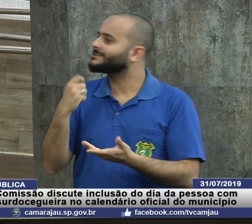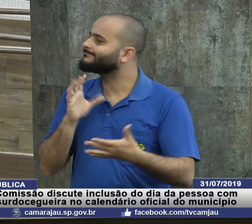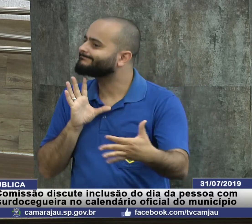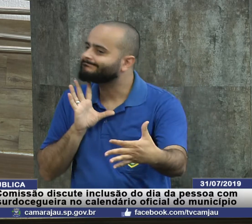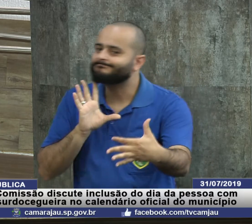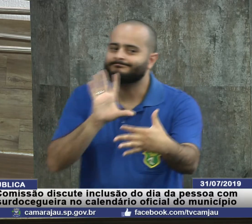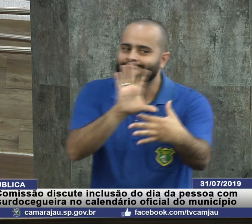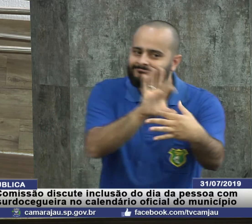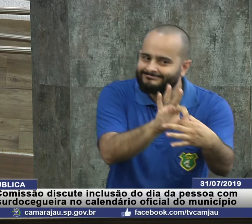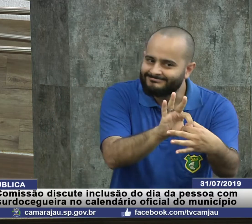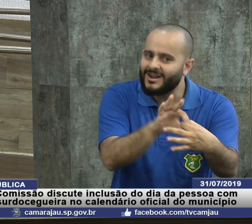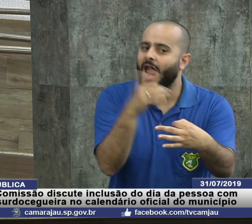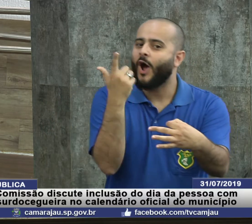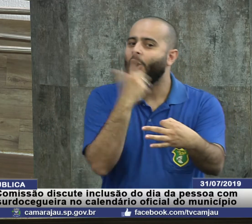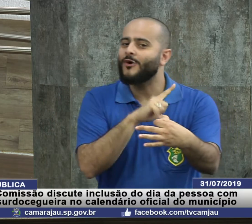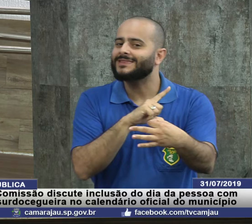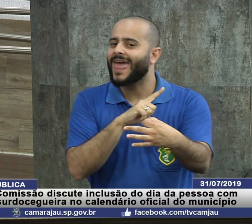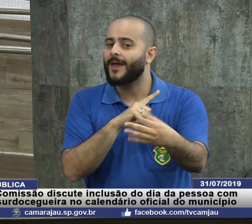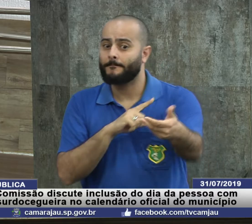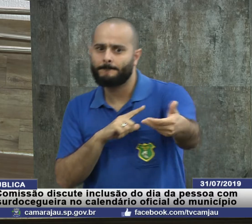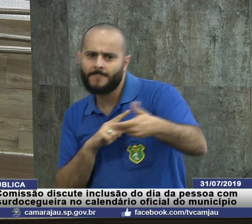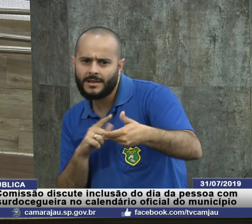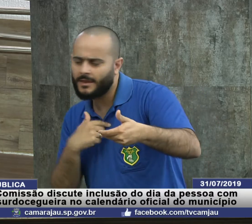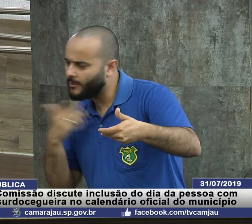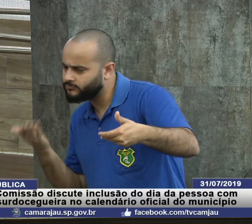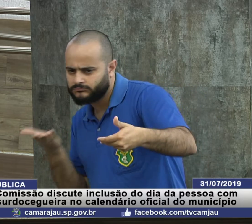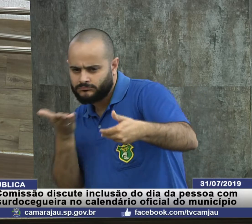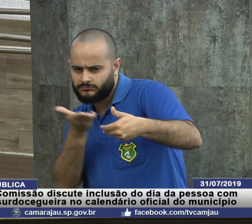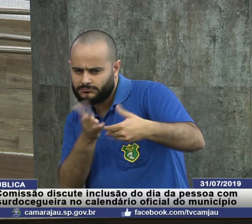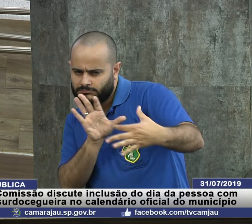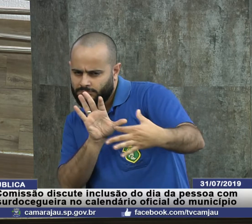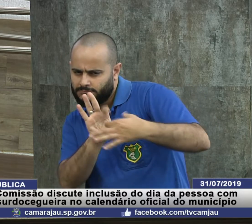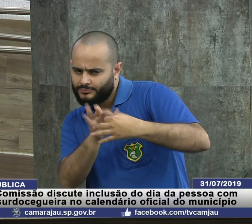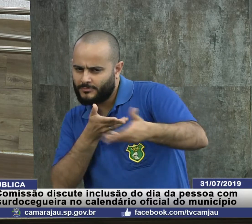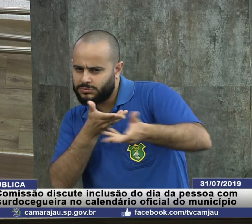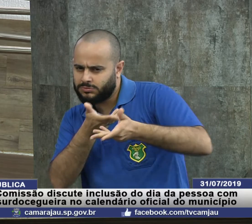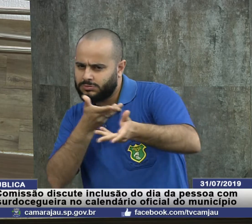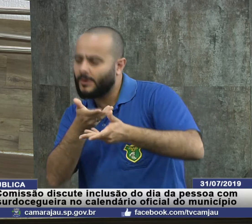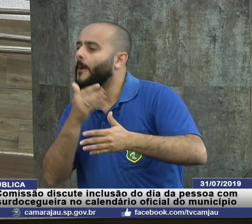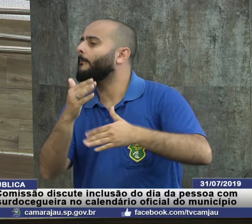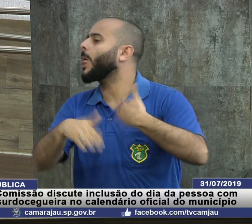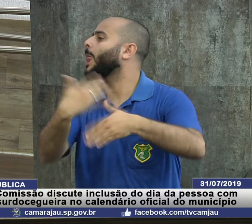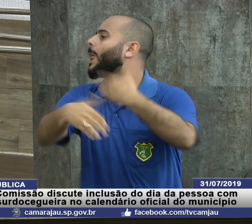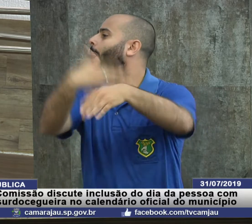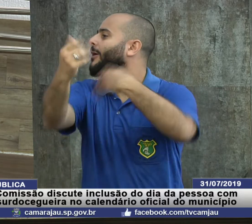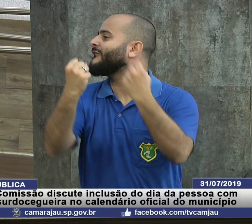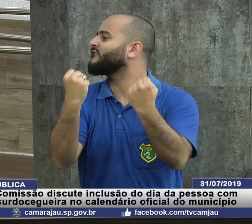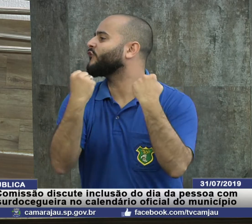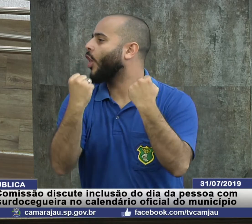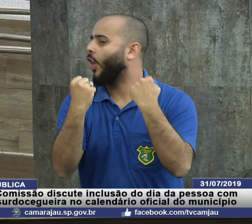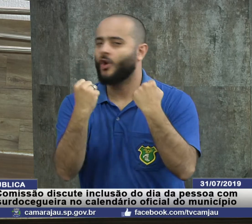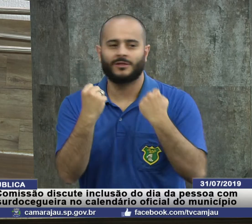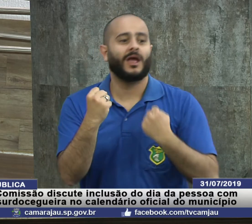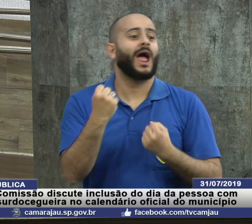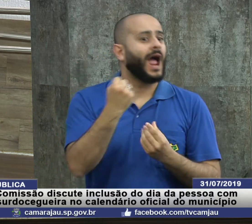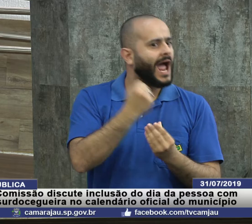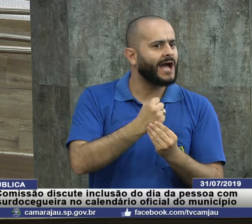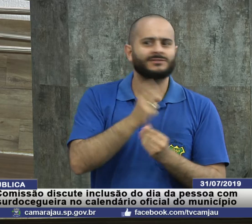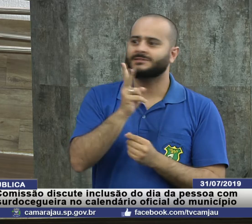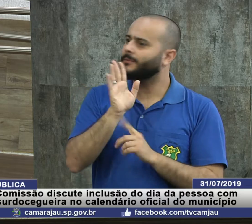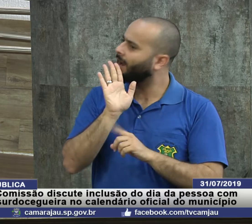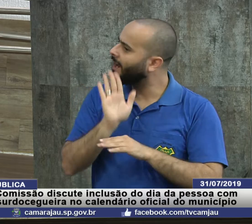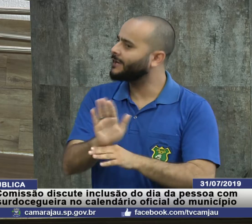representamos, nós respondemos por aquilo que é importante, por aquilo que a gente considera que precisa ser feito para o nosso